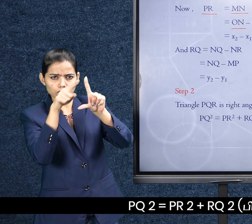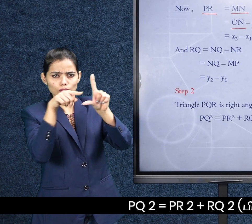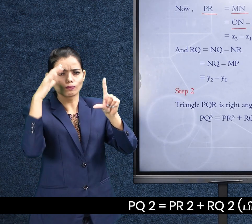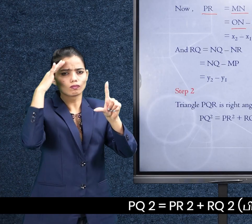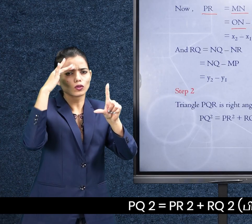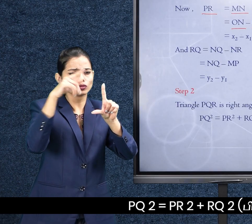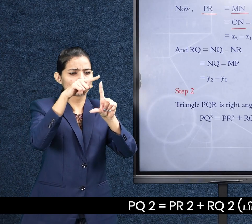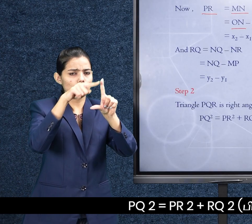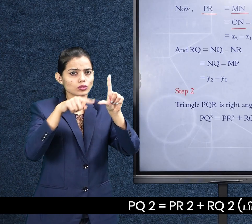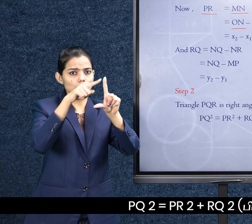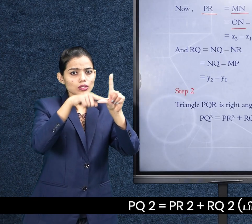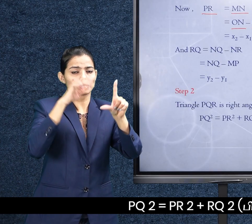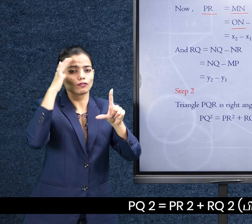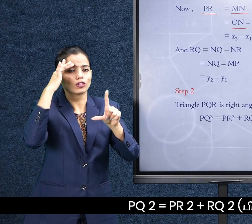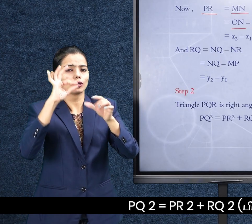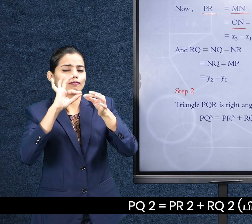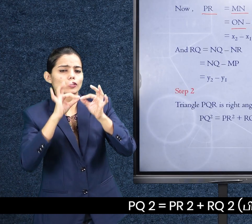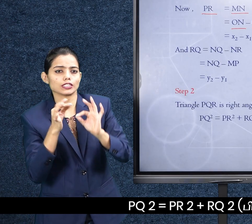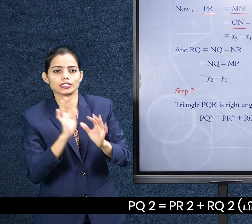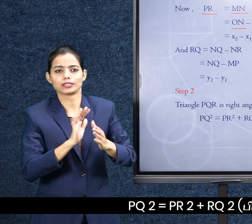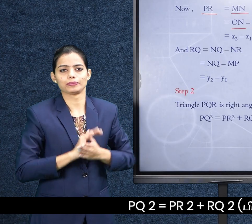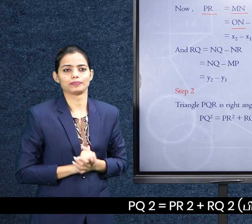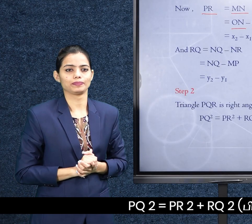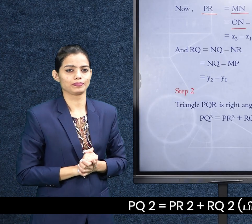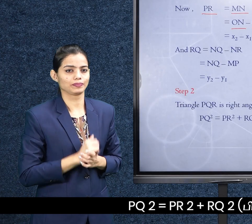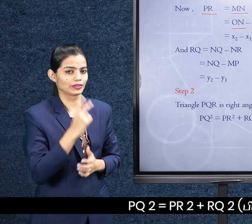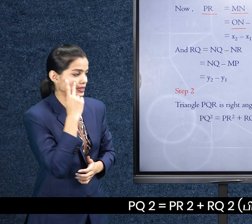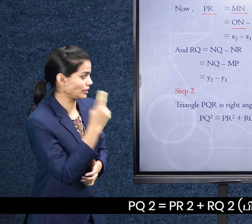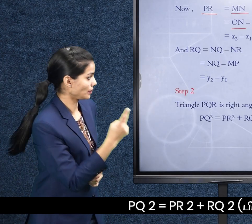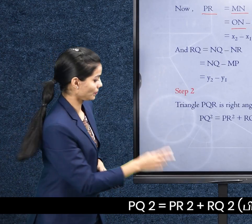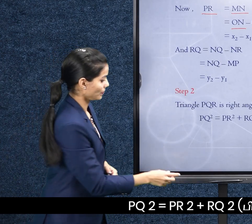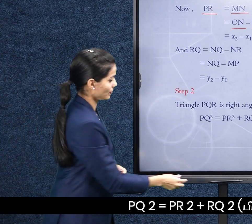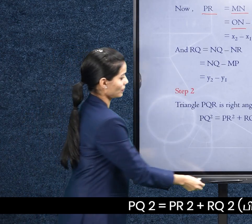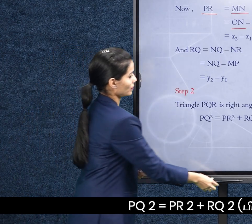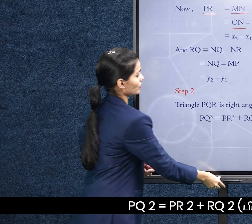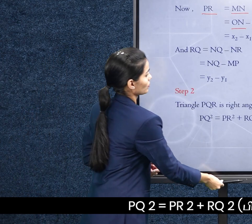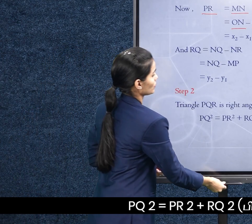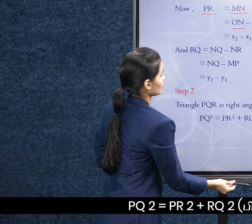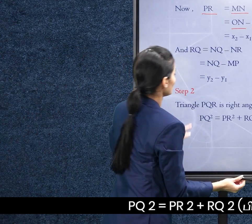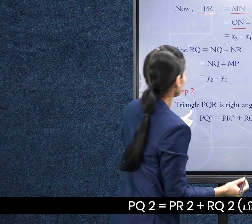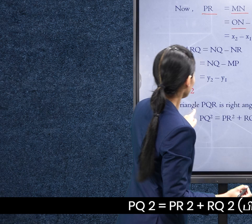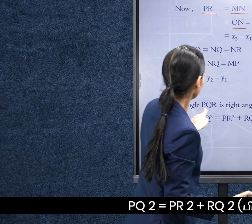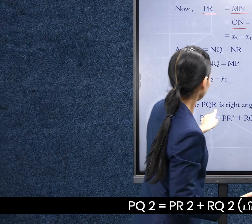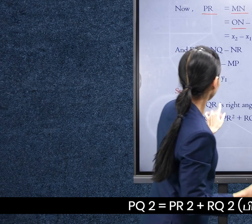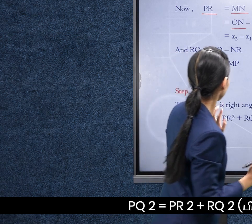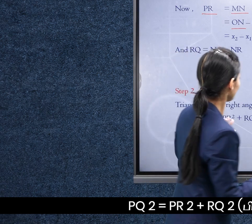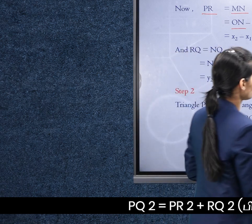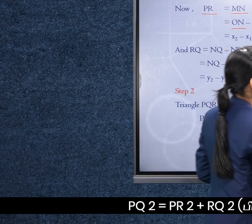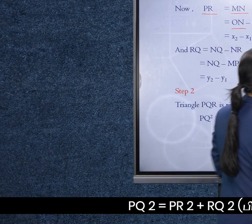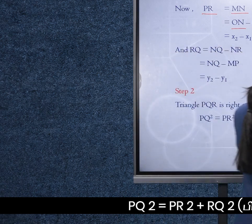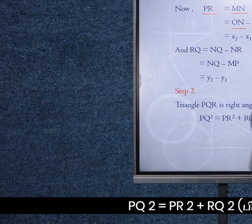மேலிலக்கு 2 ஈடு PR மேலிலக்கு 2 கூட்டல் RQ மேலிலக்கு 2